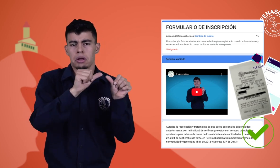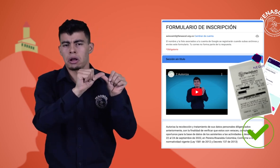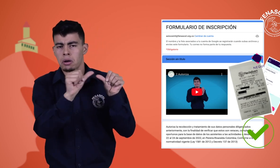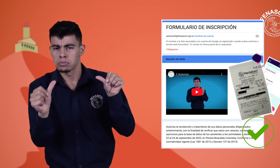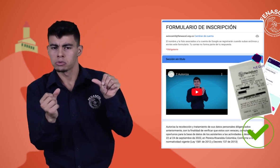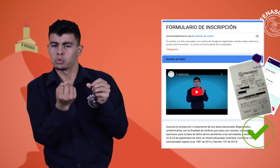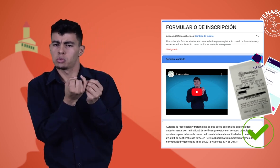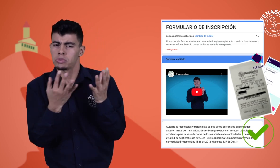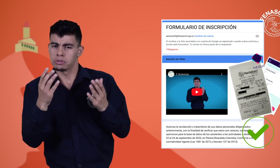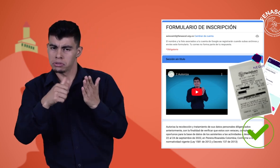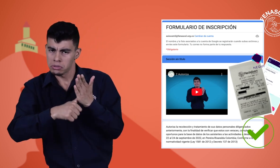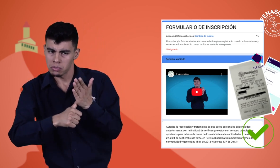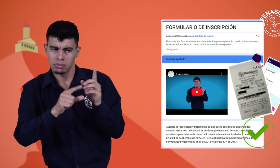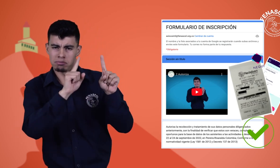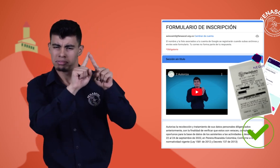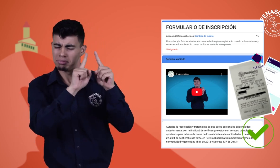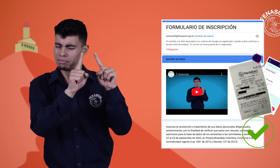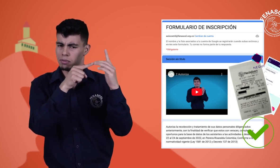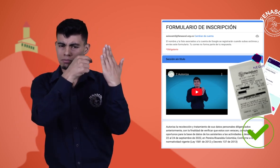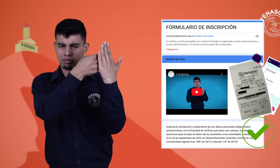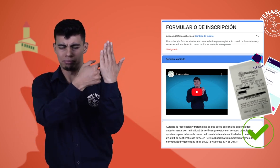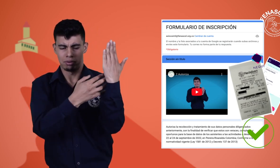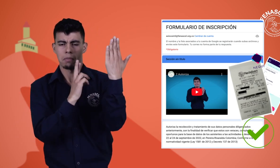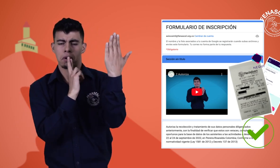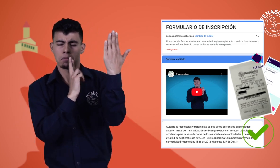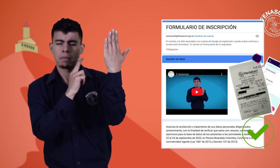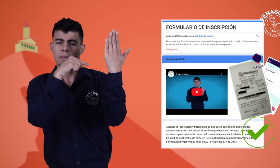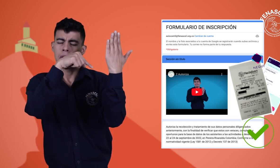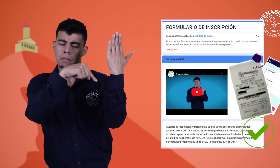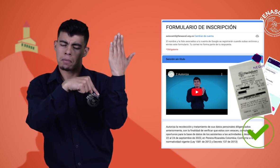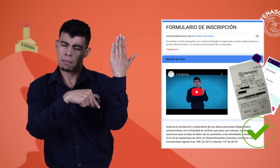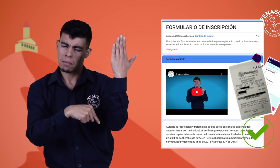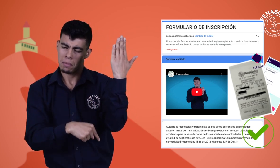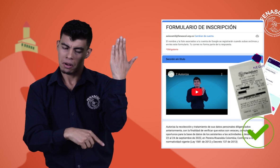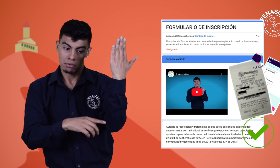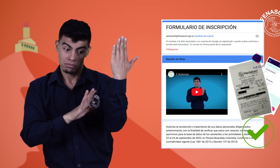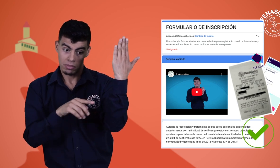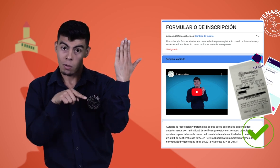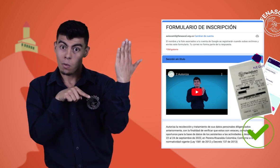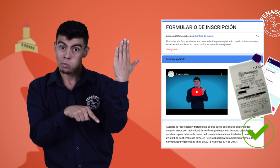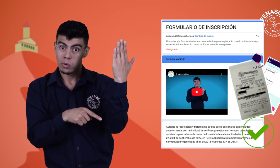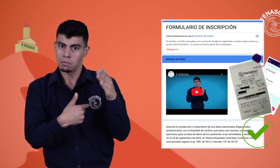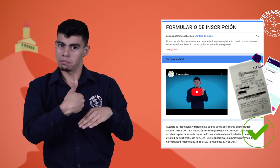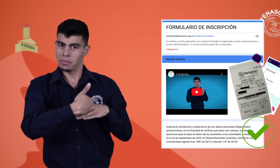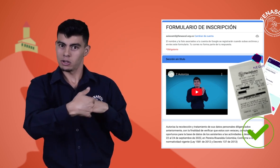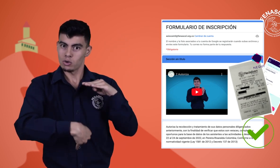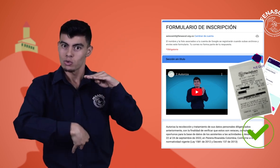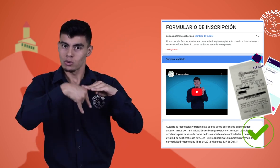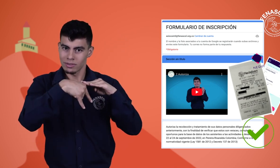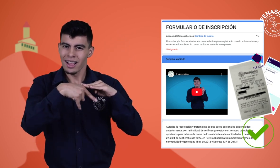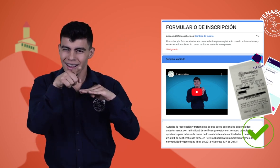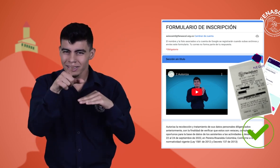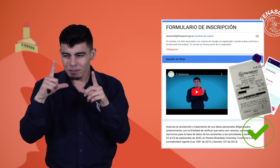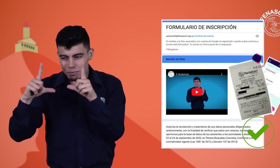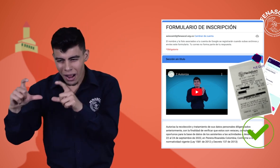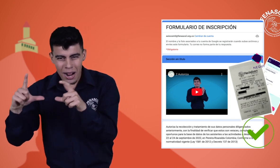espacio correspondiente al pantallazo o foto que tomaste a la factura el archivo